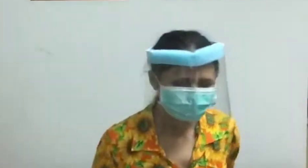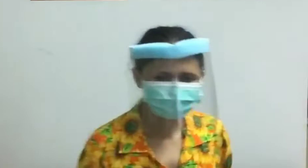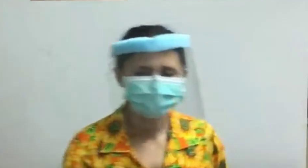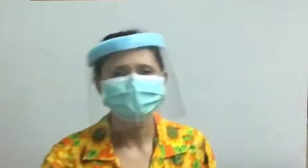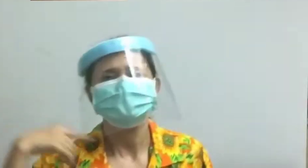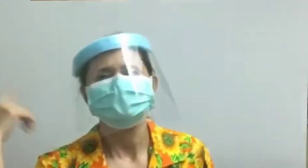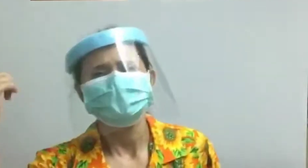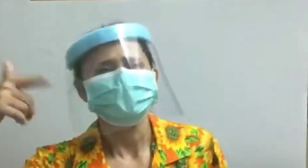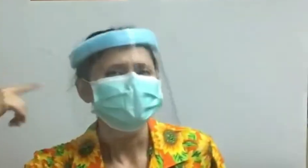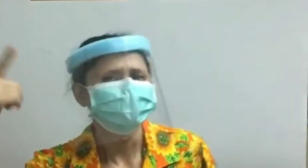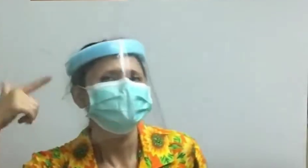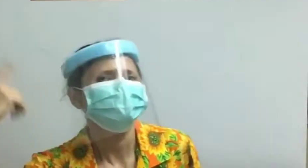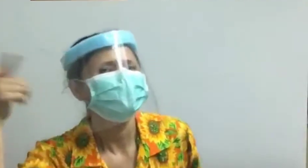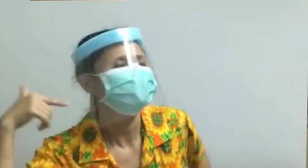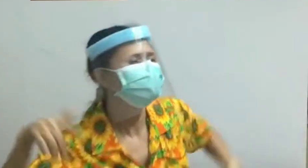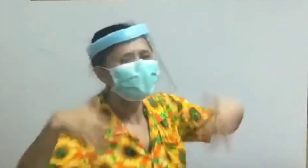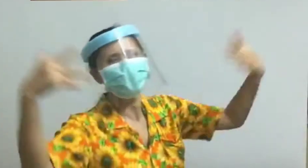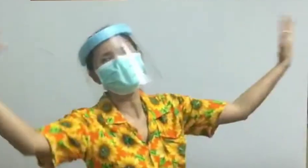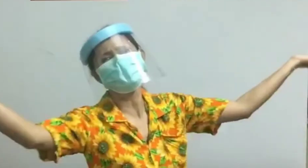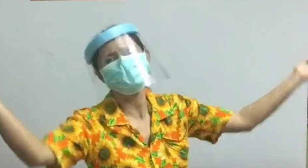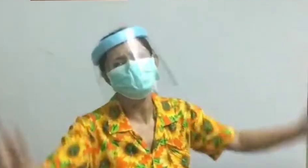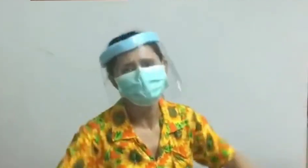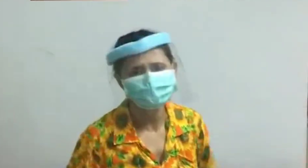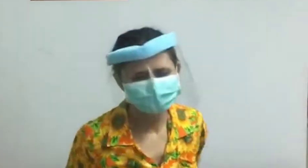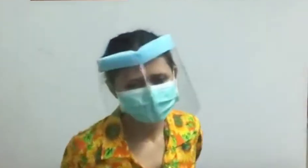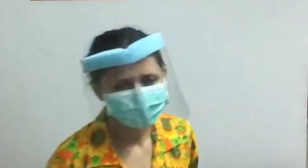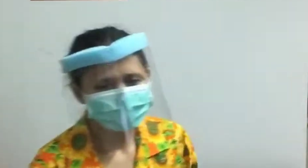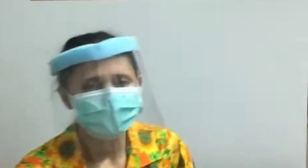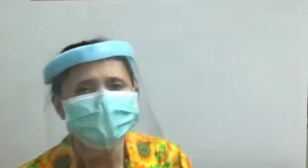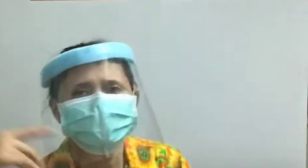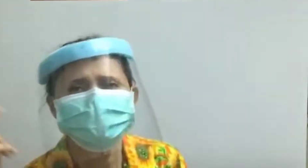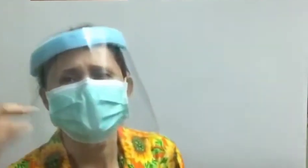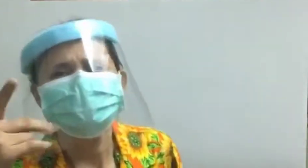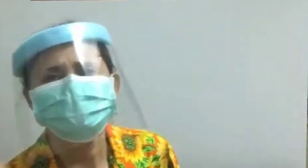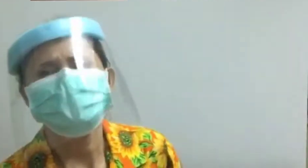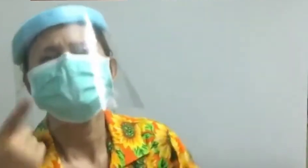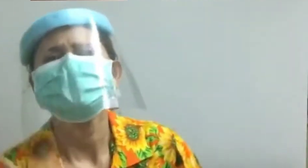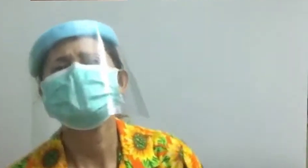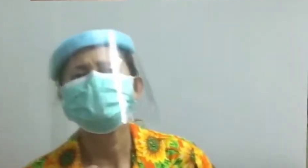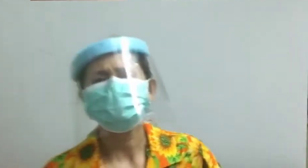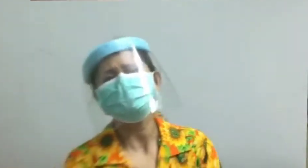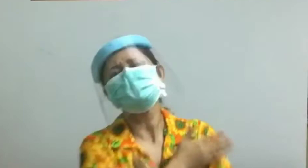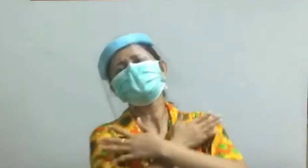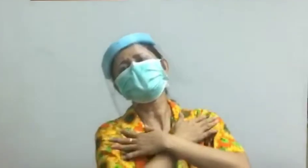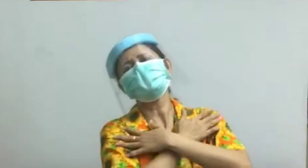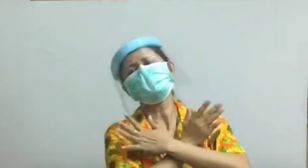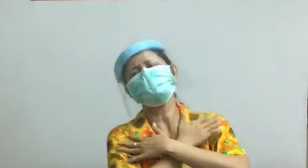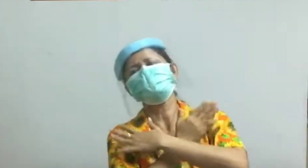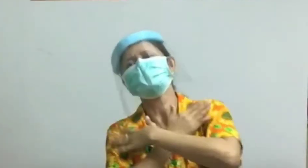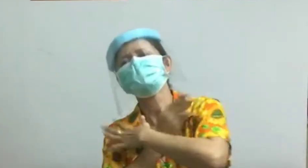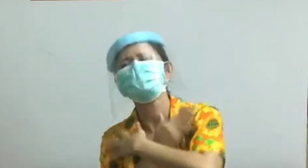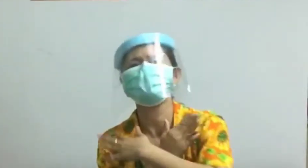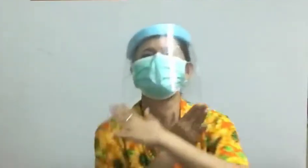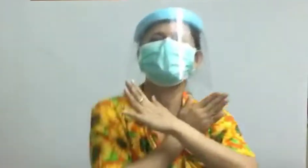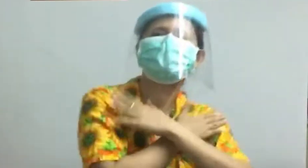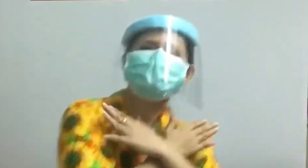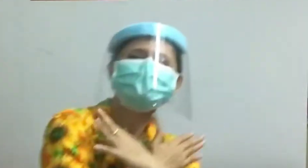คิดพอมีคนเอามาตีทำให้ชีวิตเปลี่ยนไปเพราะ